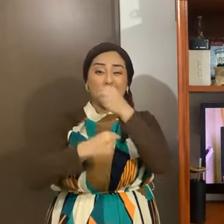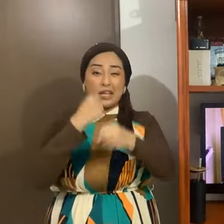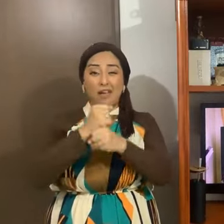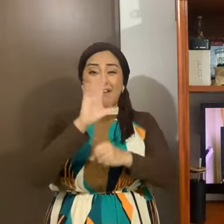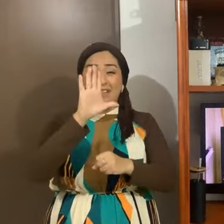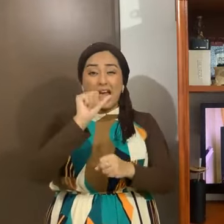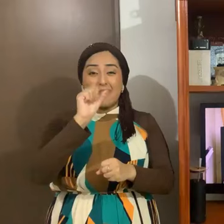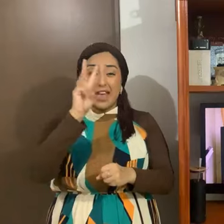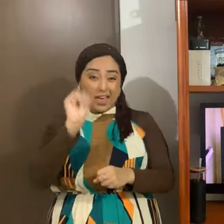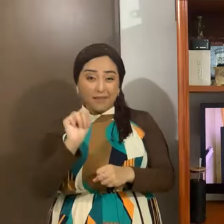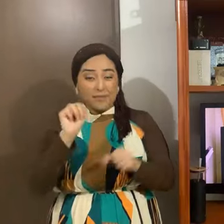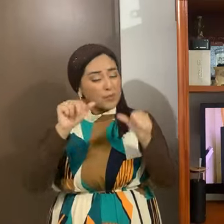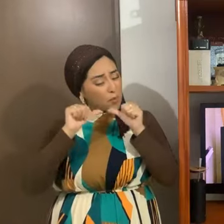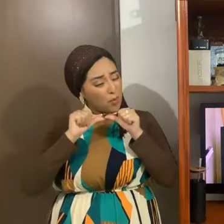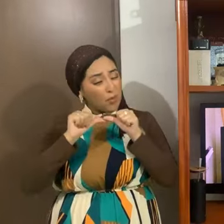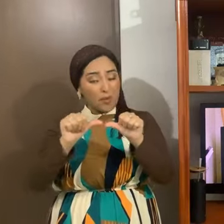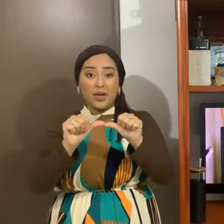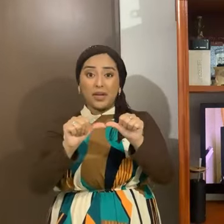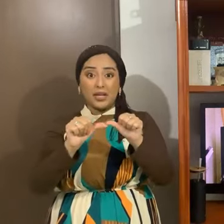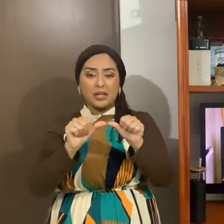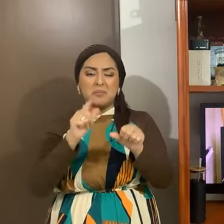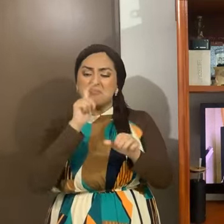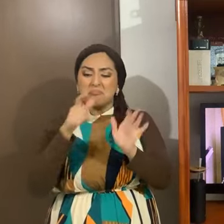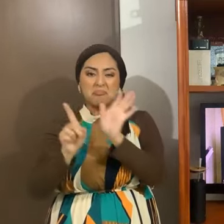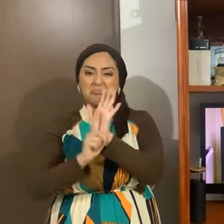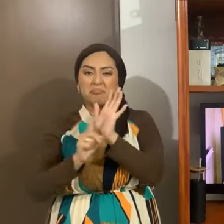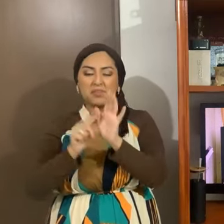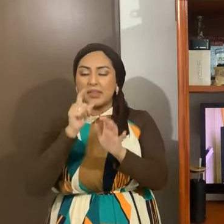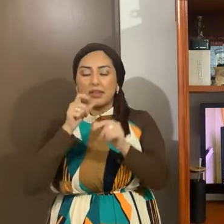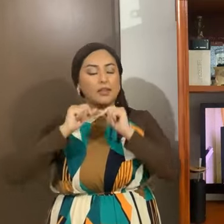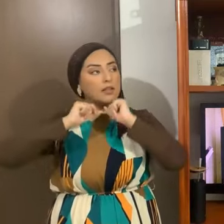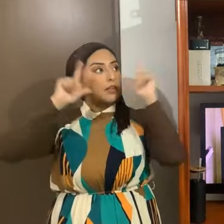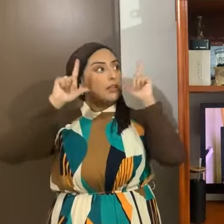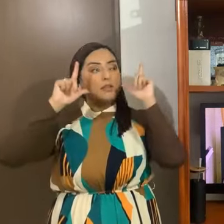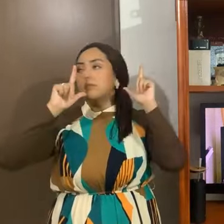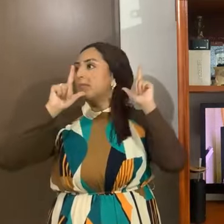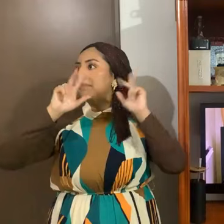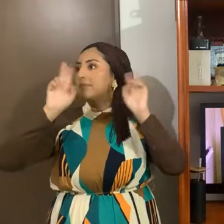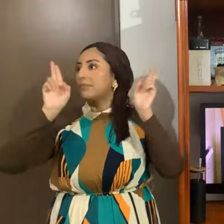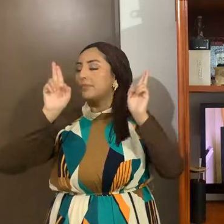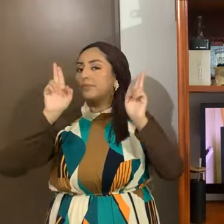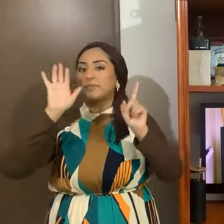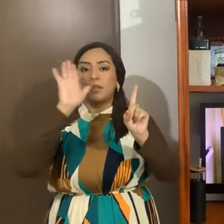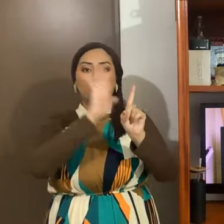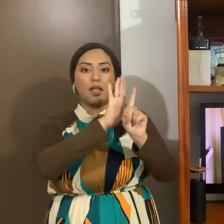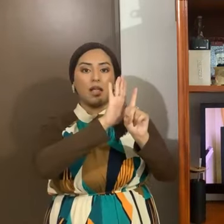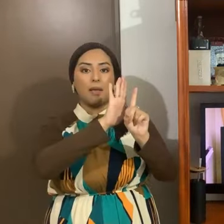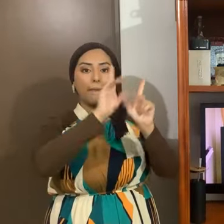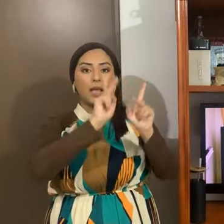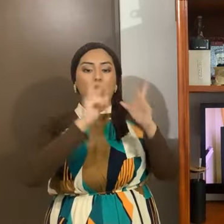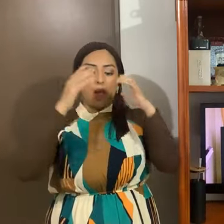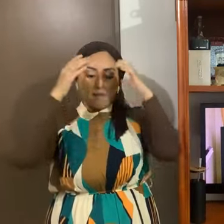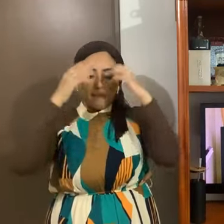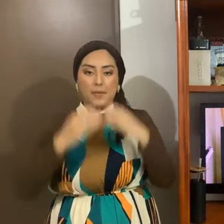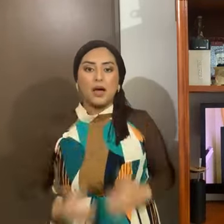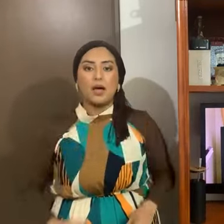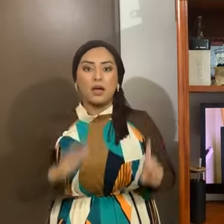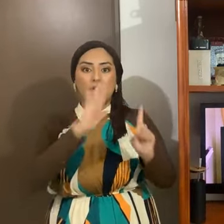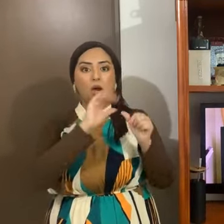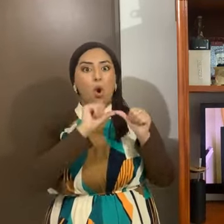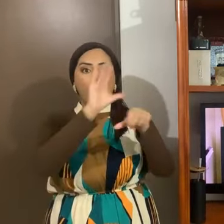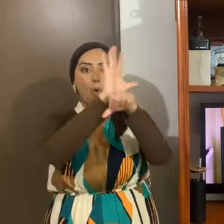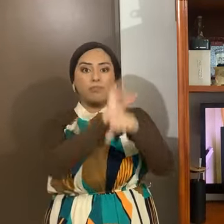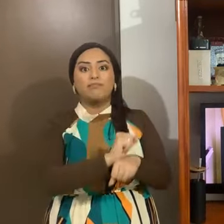a las 5 de la mañana, pues a veces ya sin que suene el despertador, a esa hora ya está despierto, porque ya su cuerpo, él ya